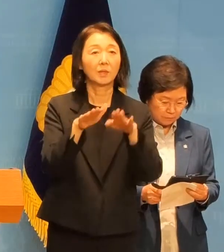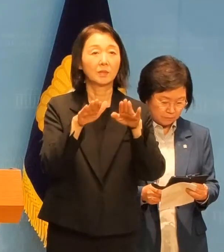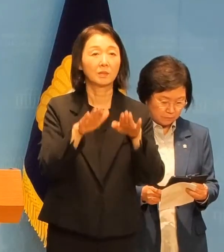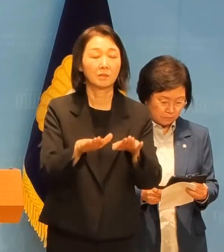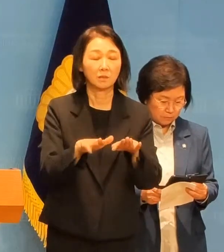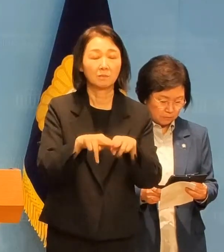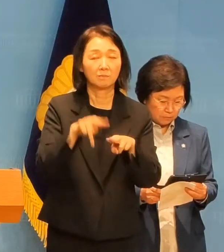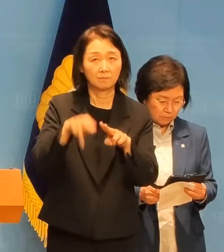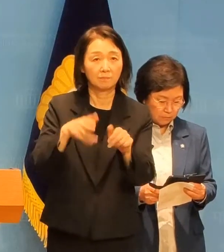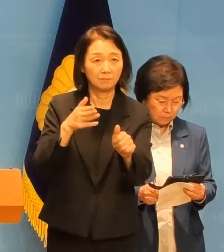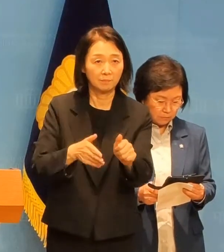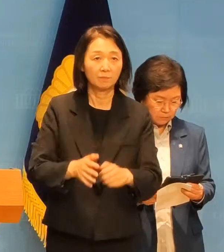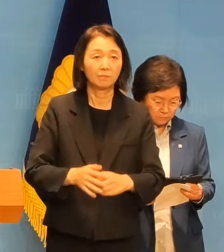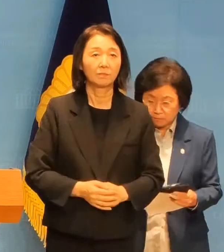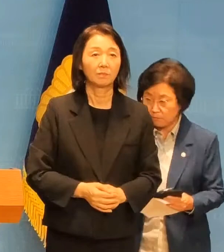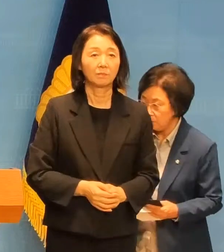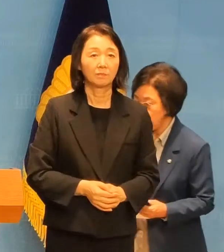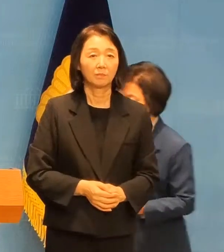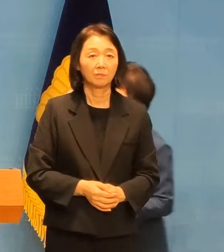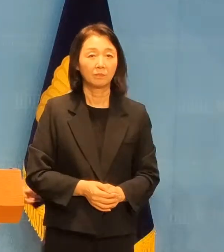즉시 물러나십시오.